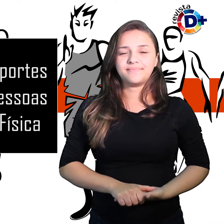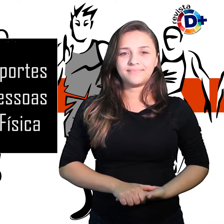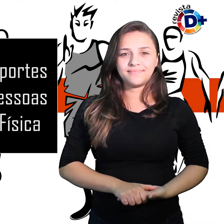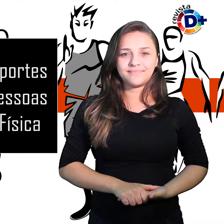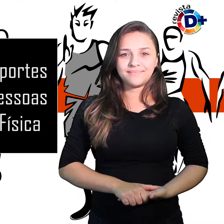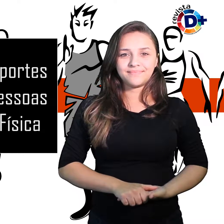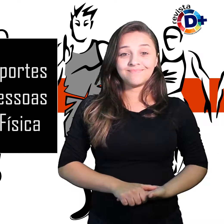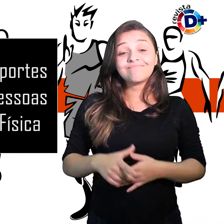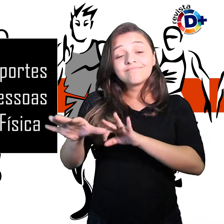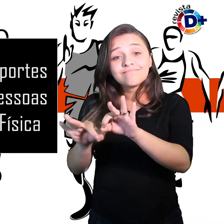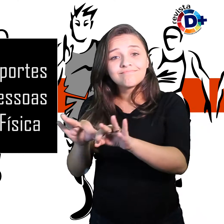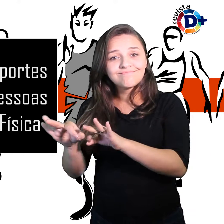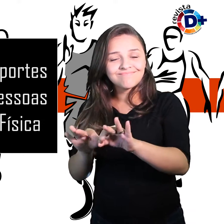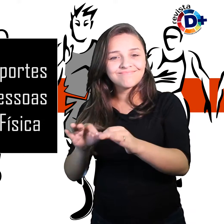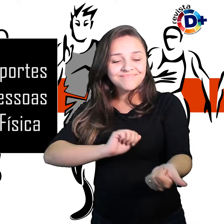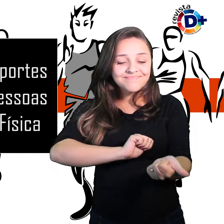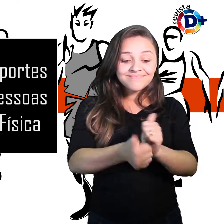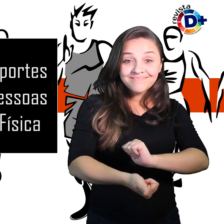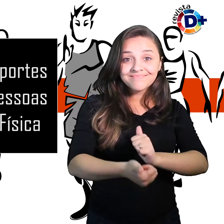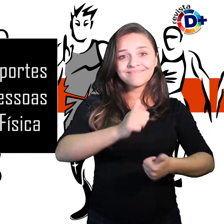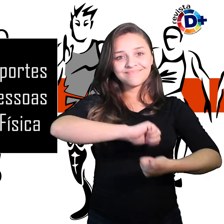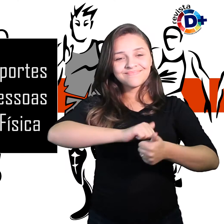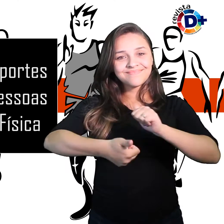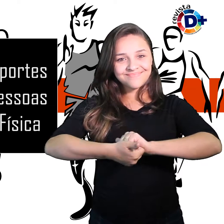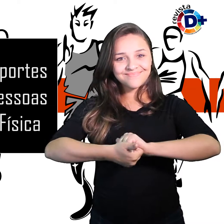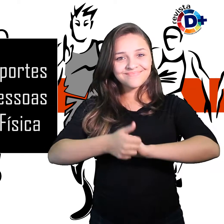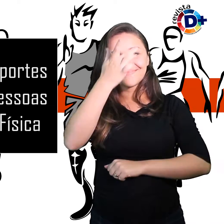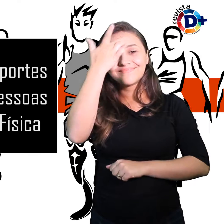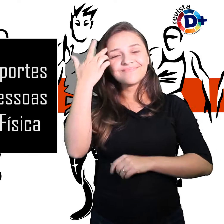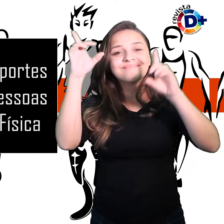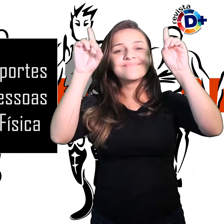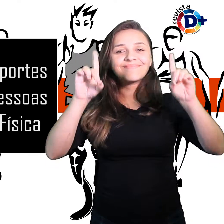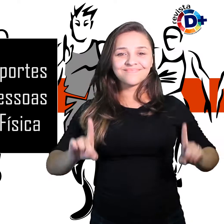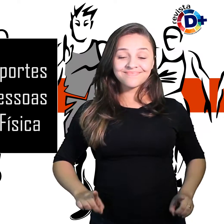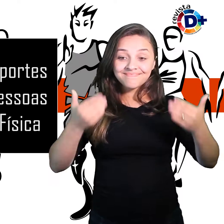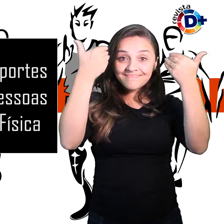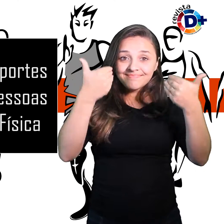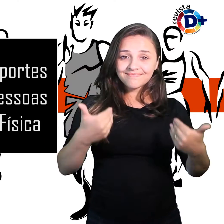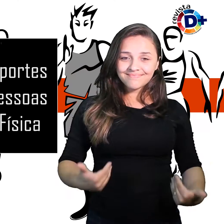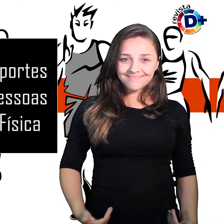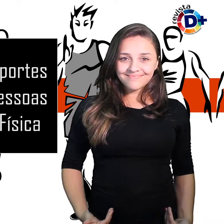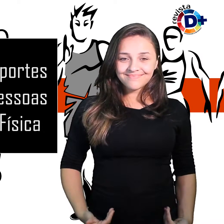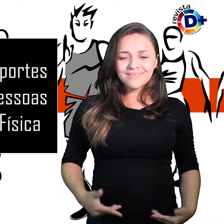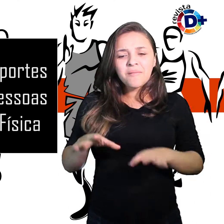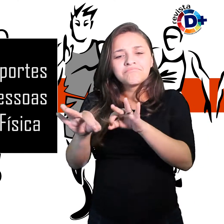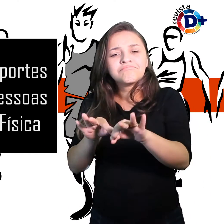O Programa de Esportes Adaptados para Pessoas com Deficiência Física, promovido pela Escola